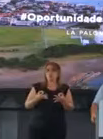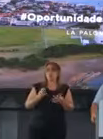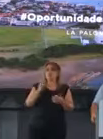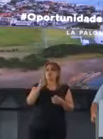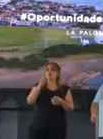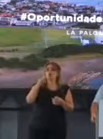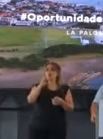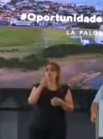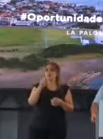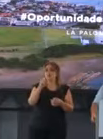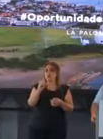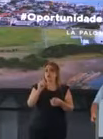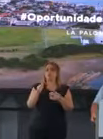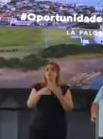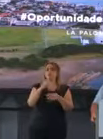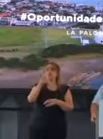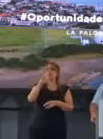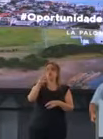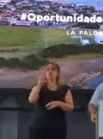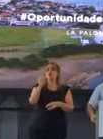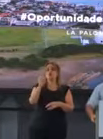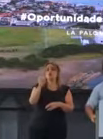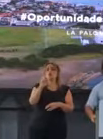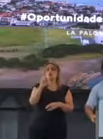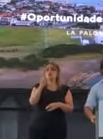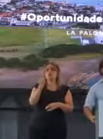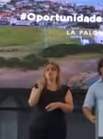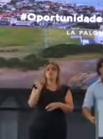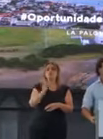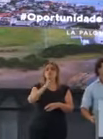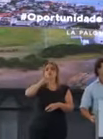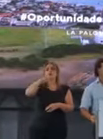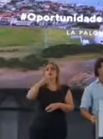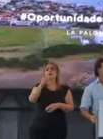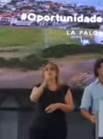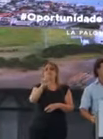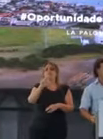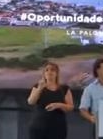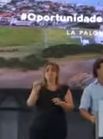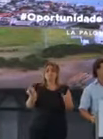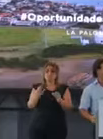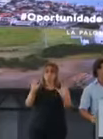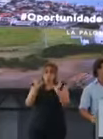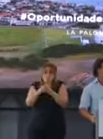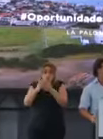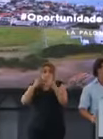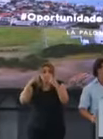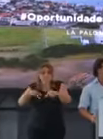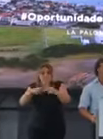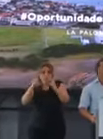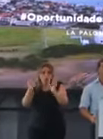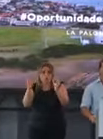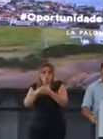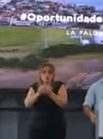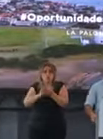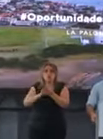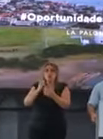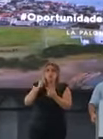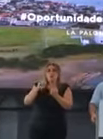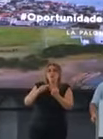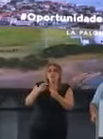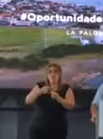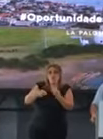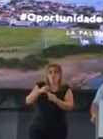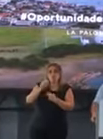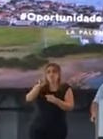Gonzalo, Rodrigo y Javier, que llevaron adelante en principio una comisión investigadora sobre el negocio con Venezuela y